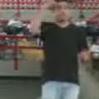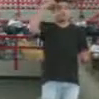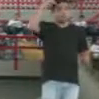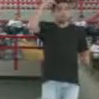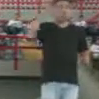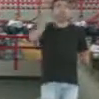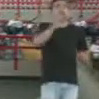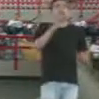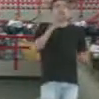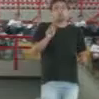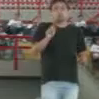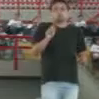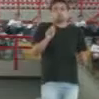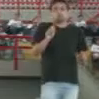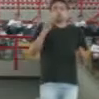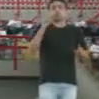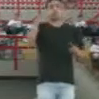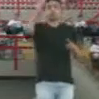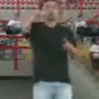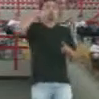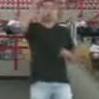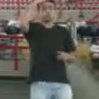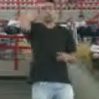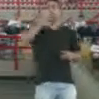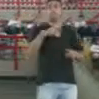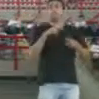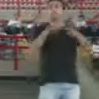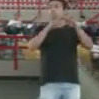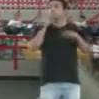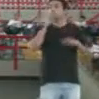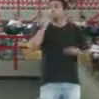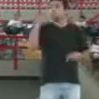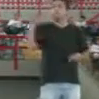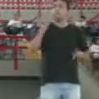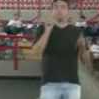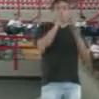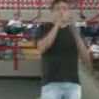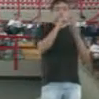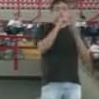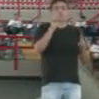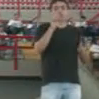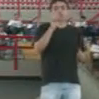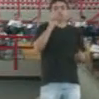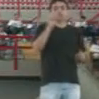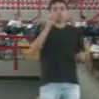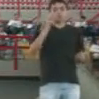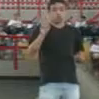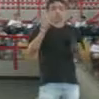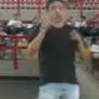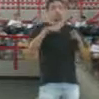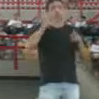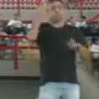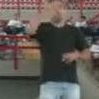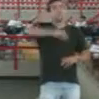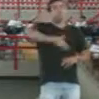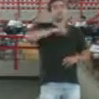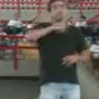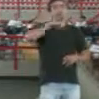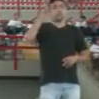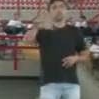pessoa sua, de suor. Então, com a palavra suor, fica provado